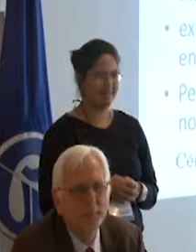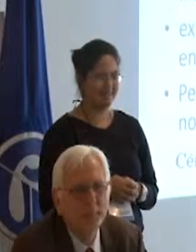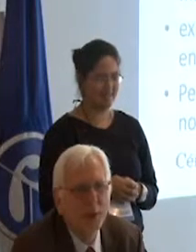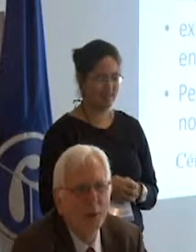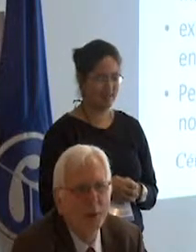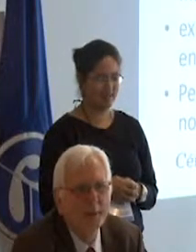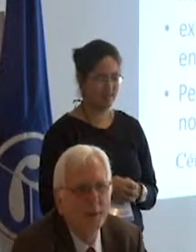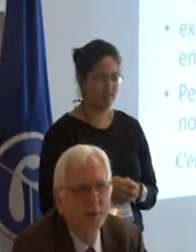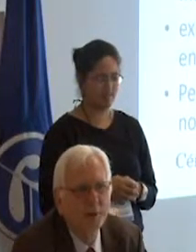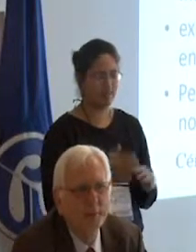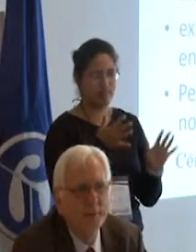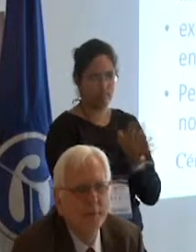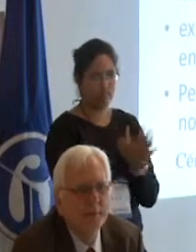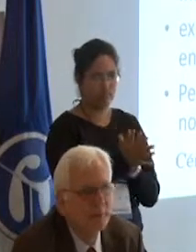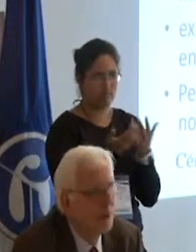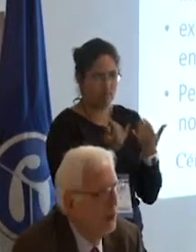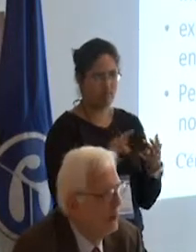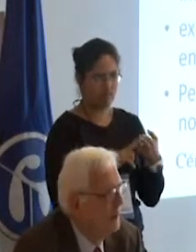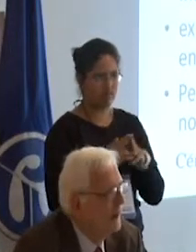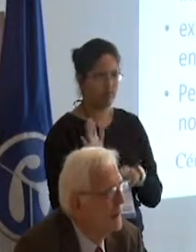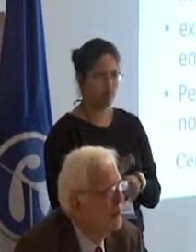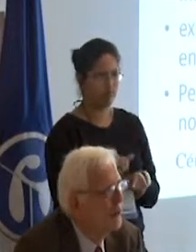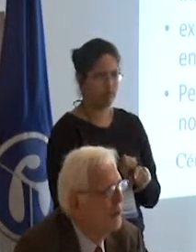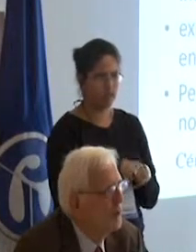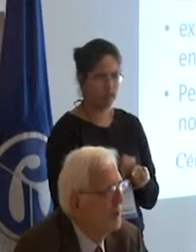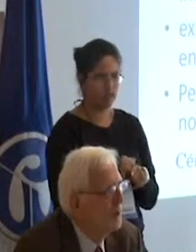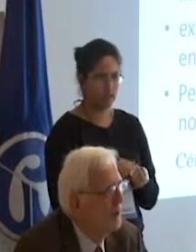Hablamos de las prácticas, hablemos ahora